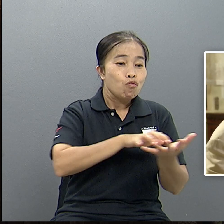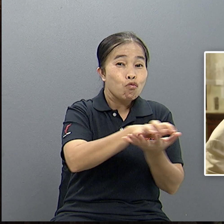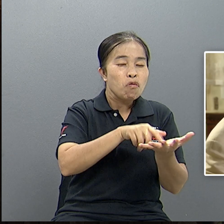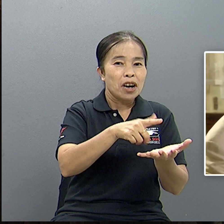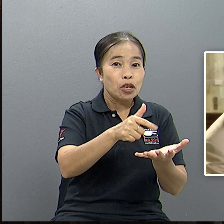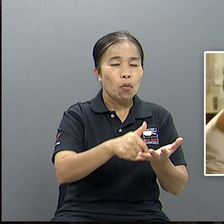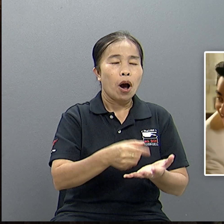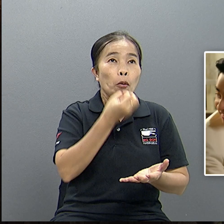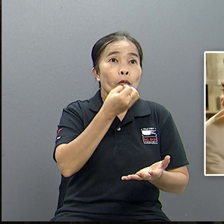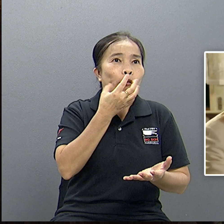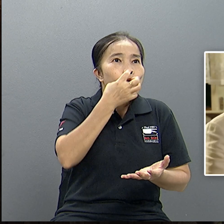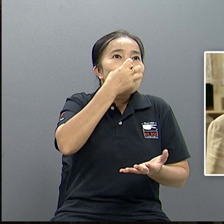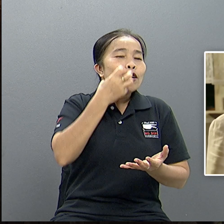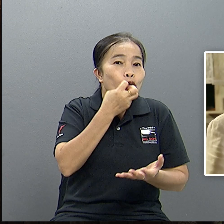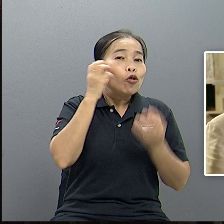ไม่มีเบื่อเลย